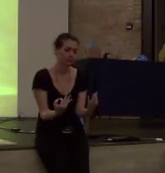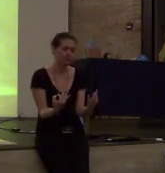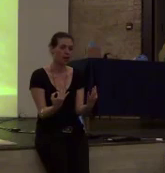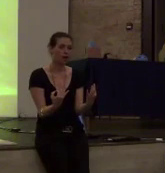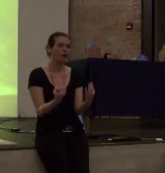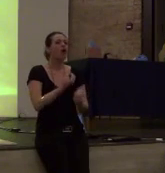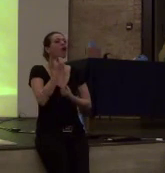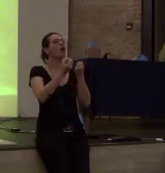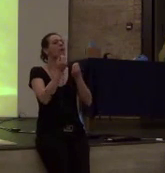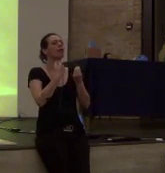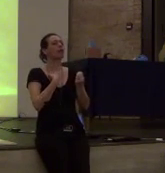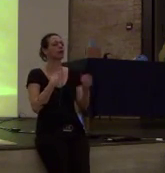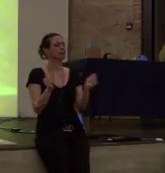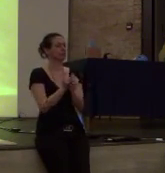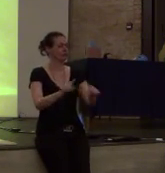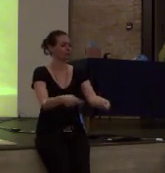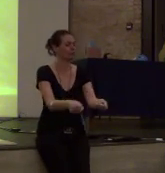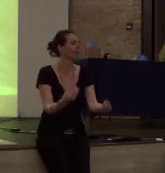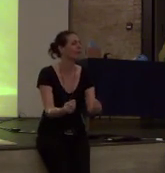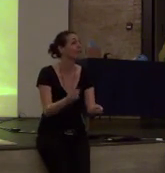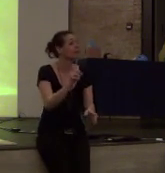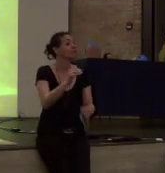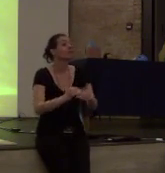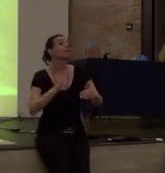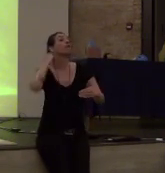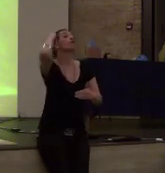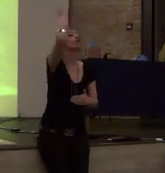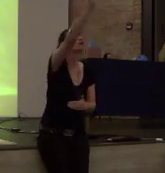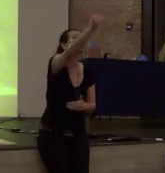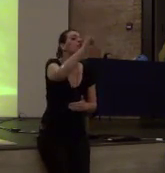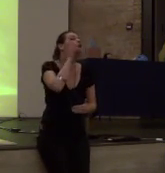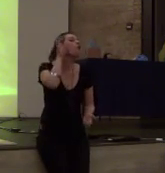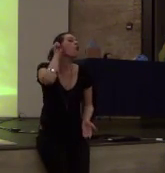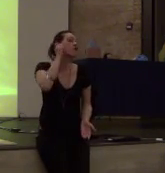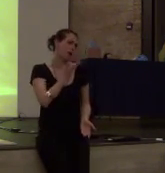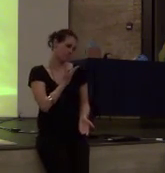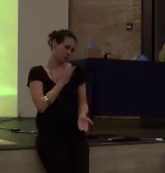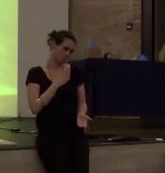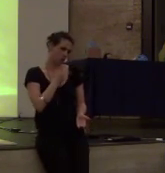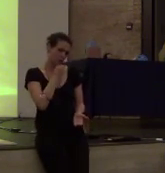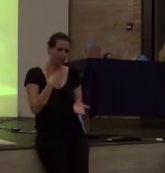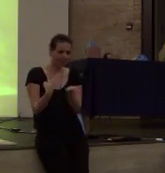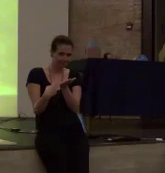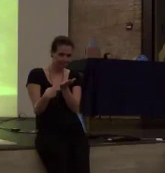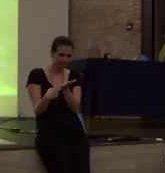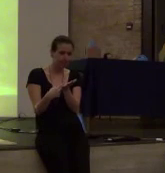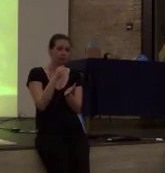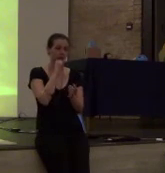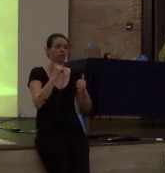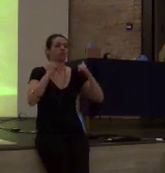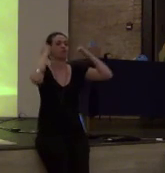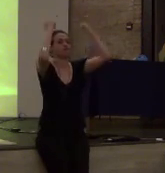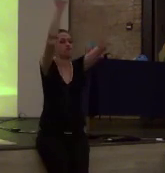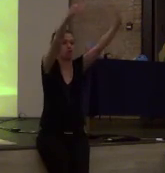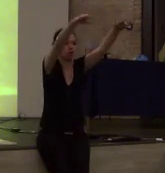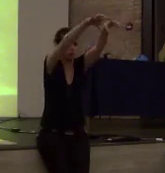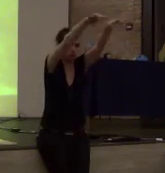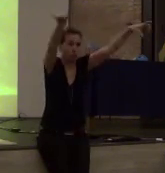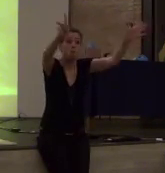fosse tambores. Isso é importante para criar realmente o ritmo e desenvolver para que surdos possam entender.